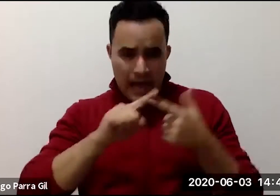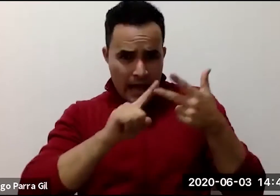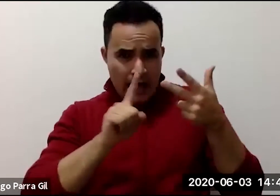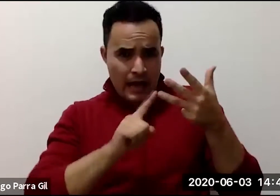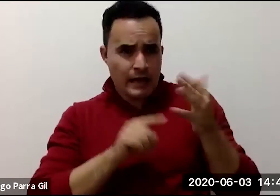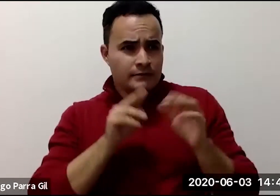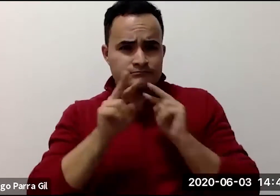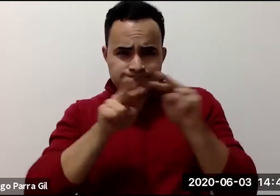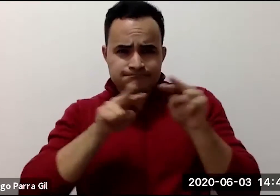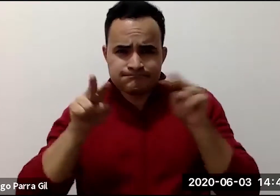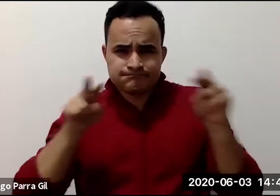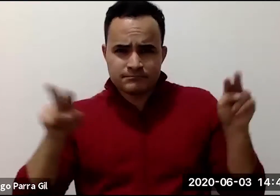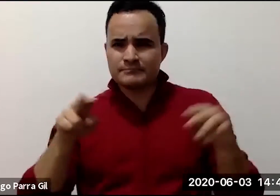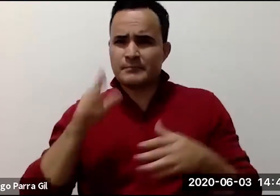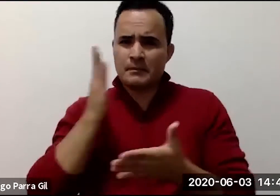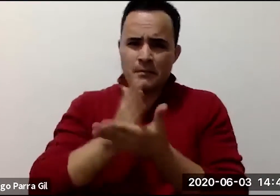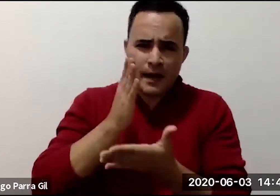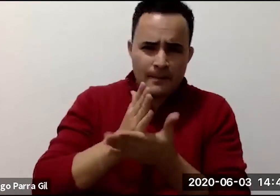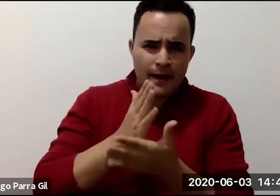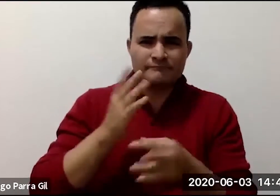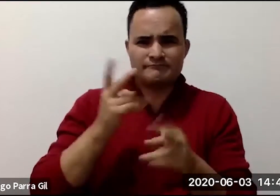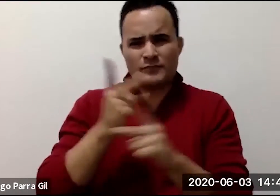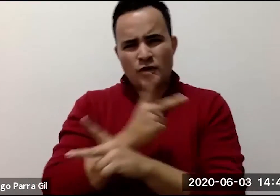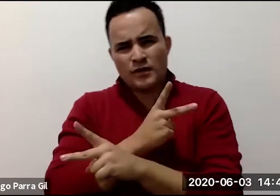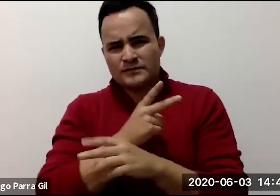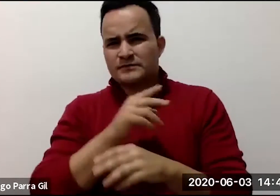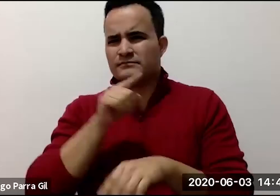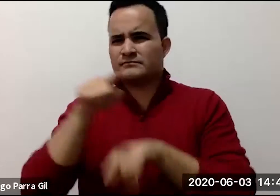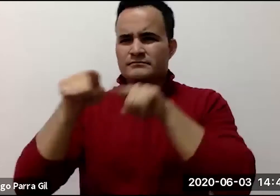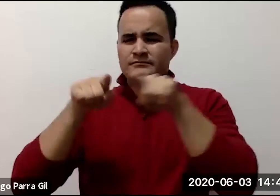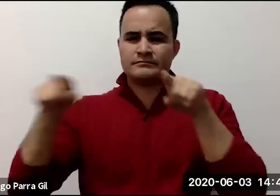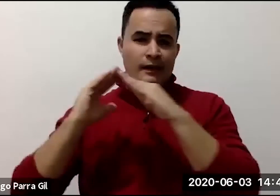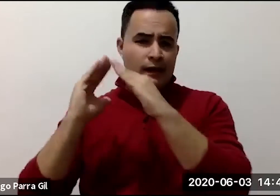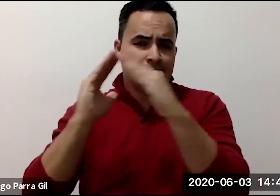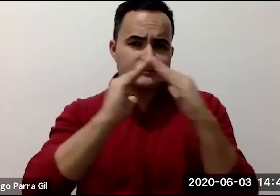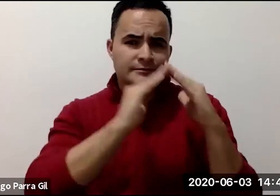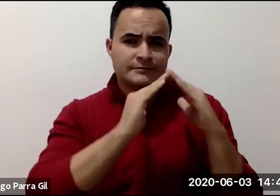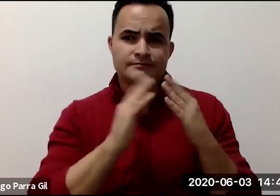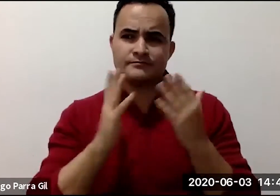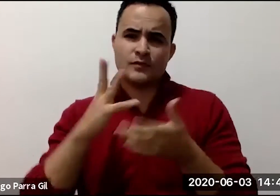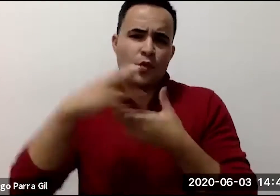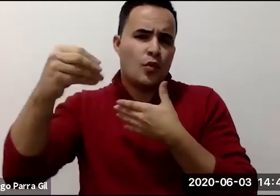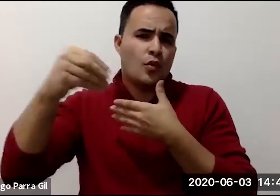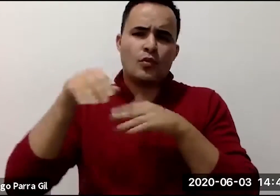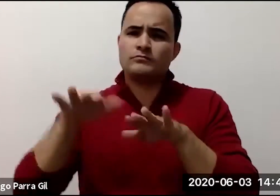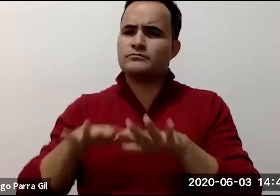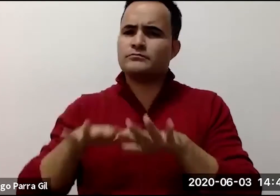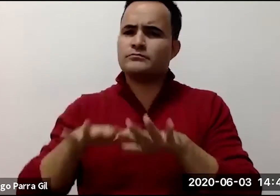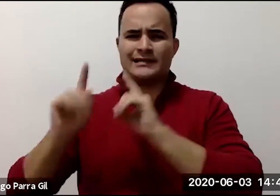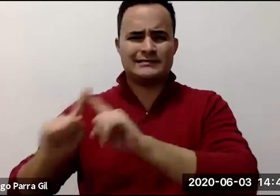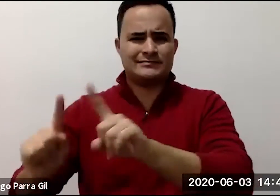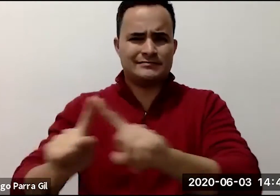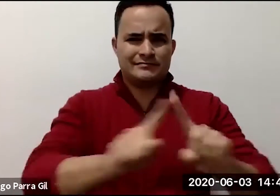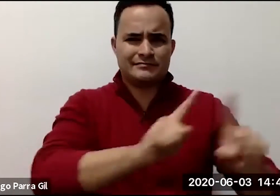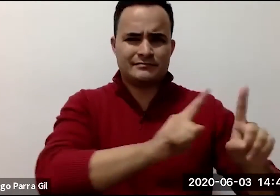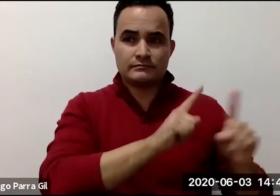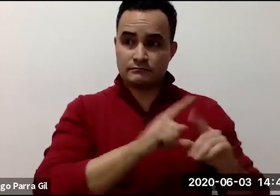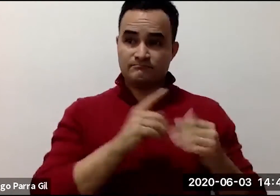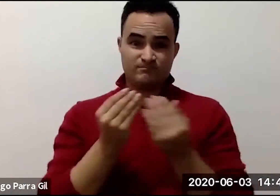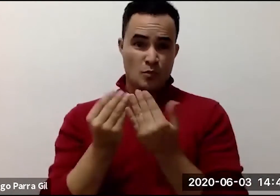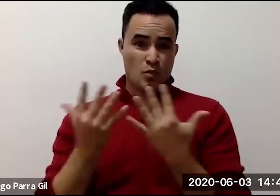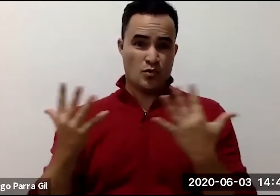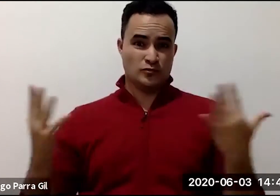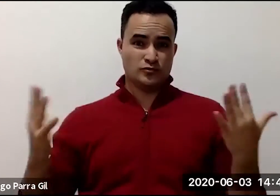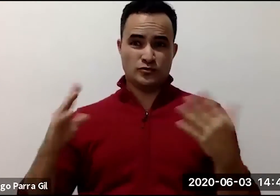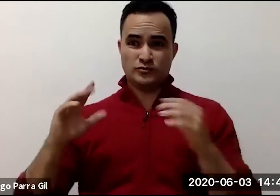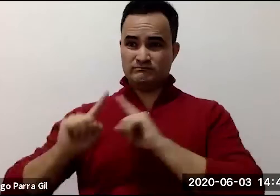violencias en las casas, en los centros días, en múltiples espacios, es fundamental entender que las